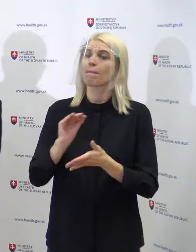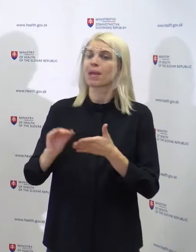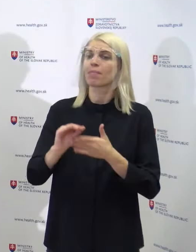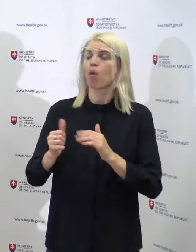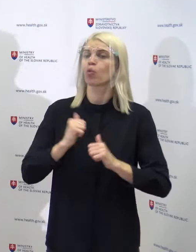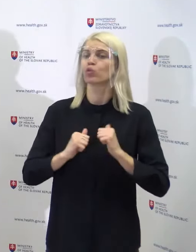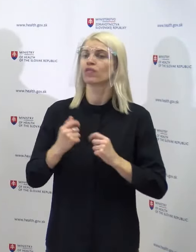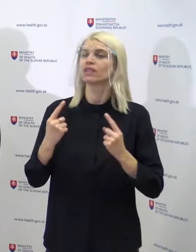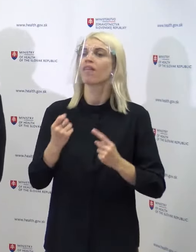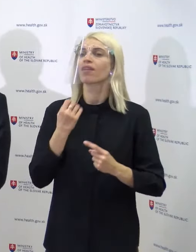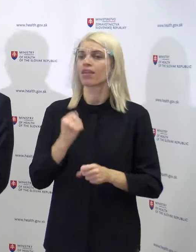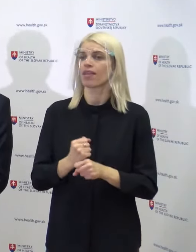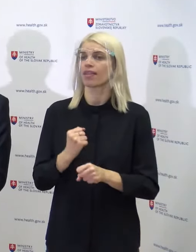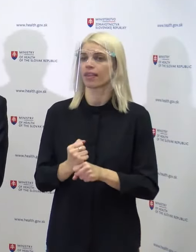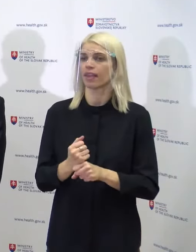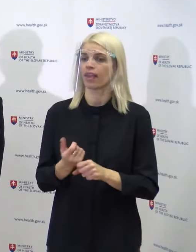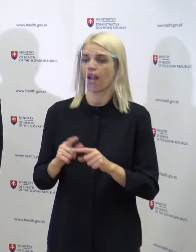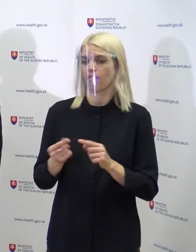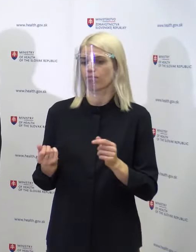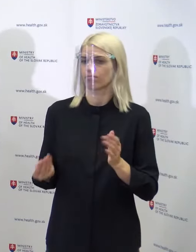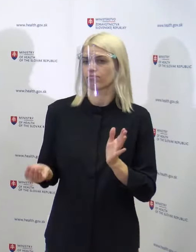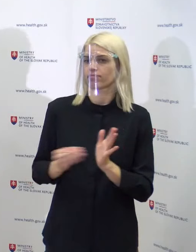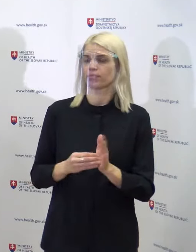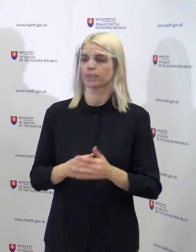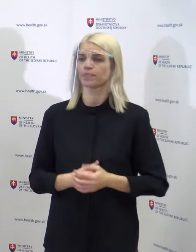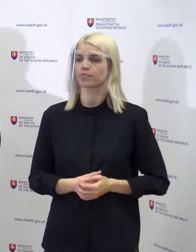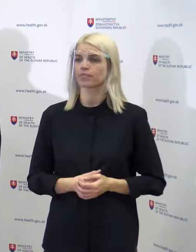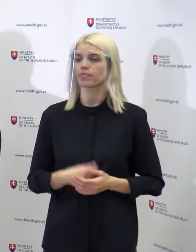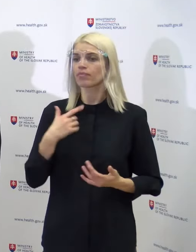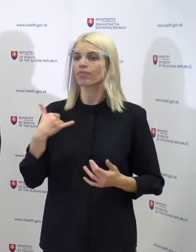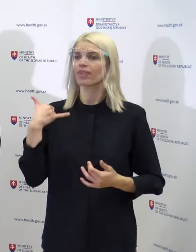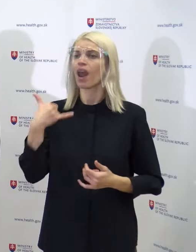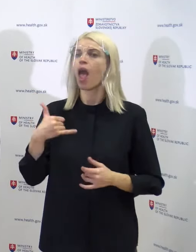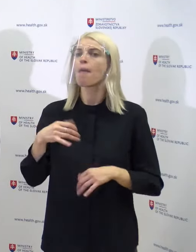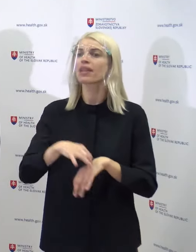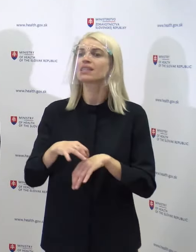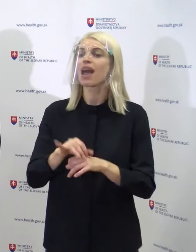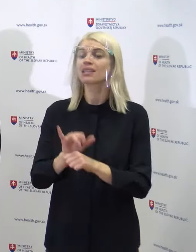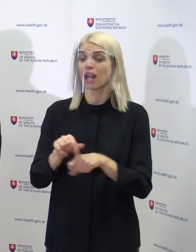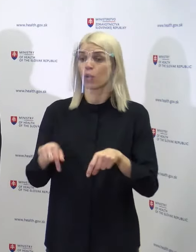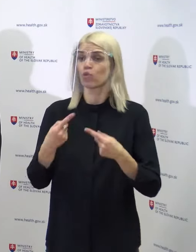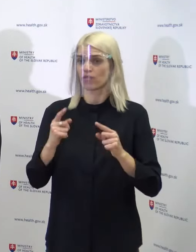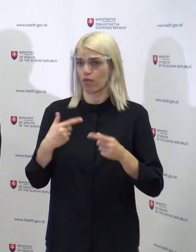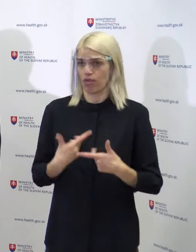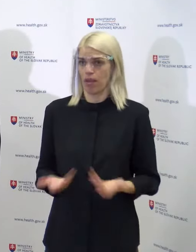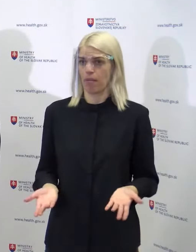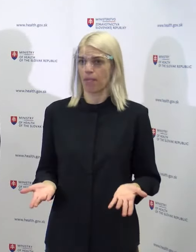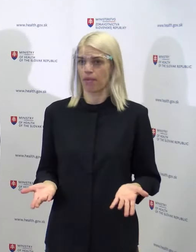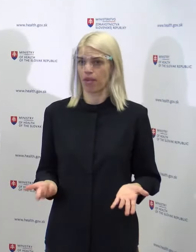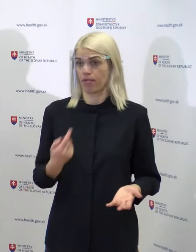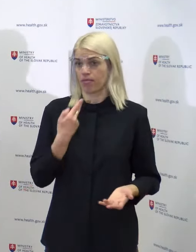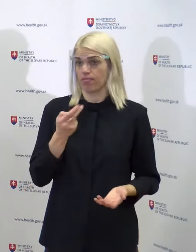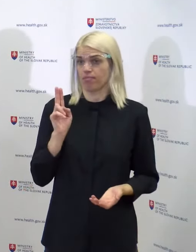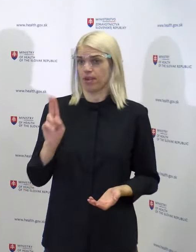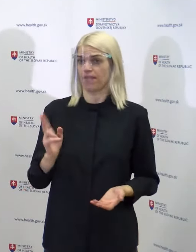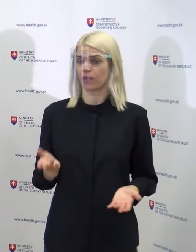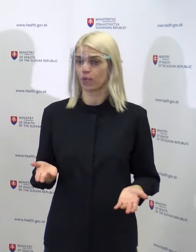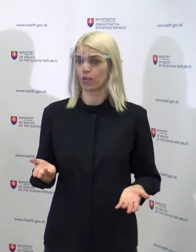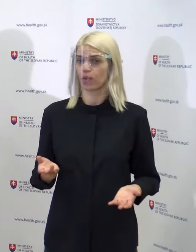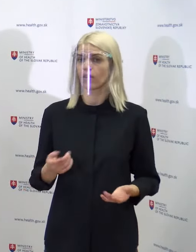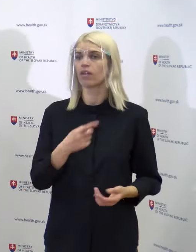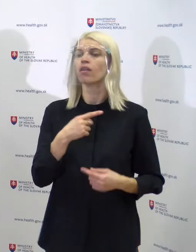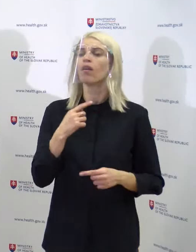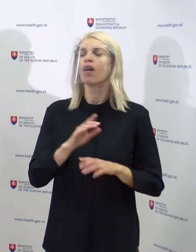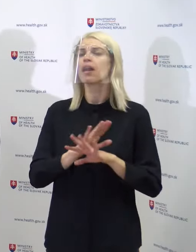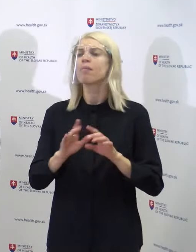Pani redaktorka, telemedicína na Slovensku zatiaľ žiadna nie je, aby sme si povedali pravdu. To, že niekto